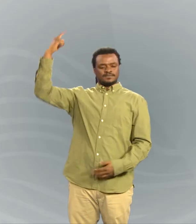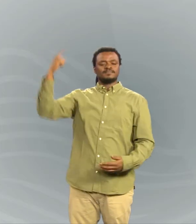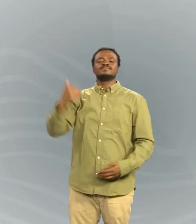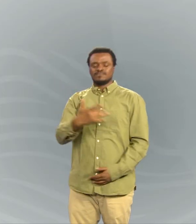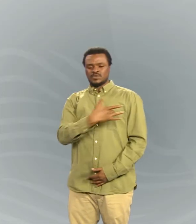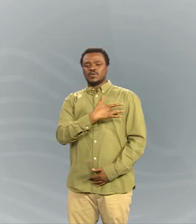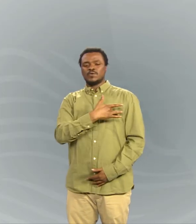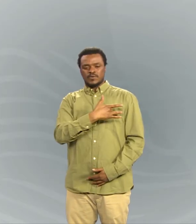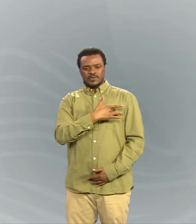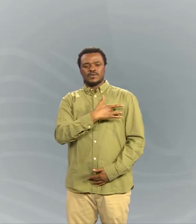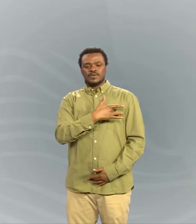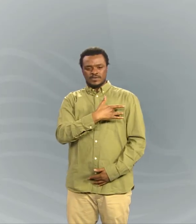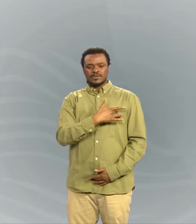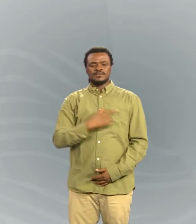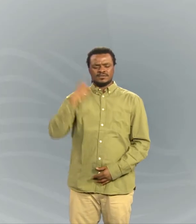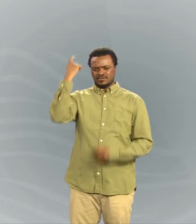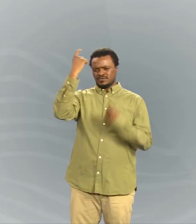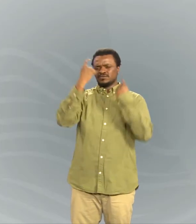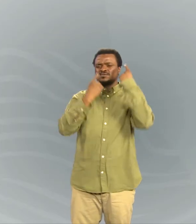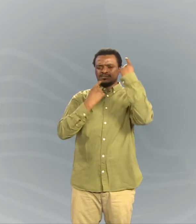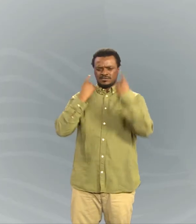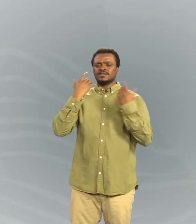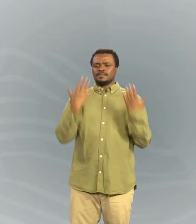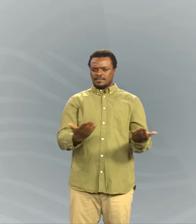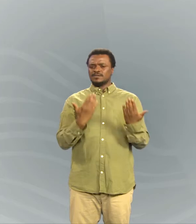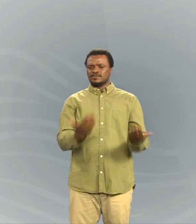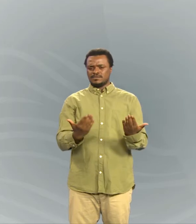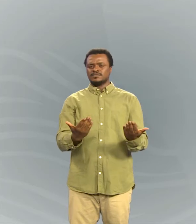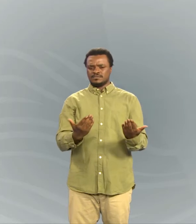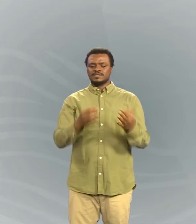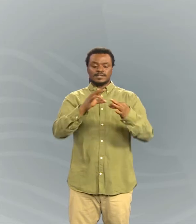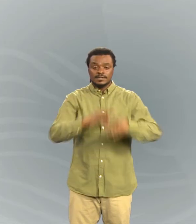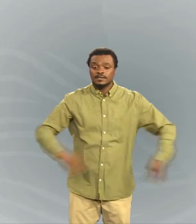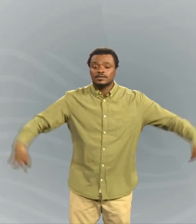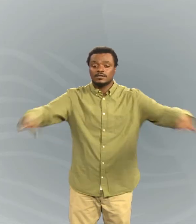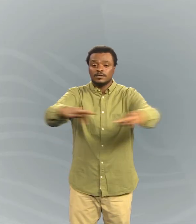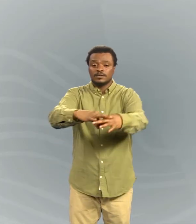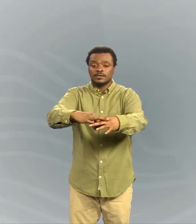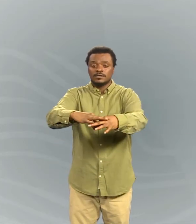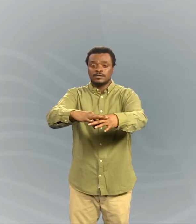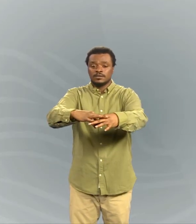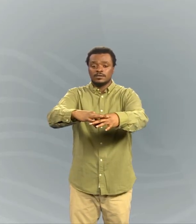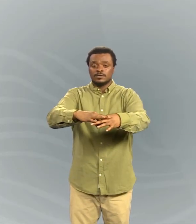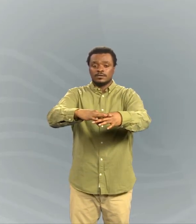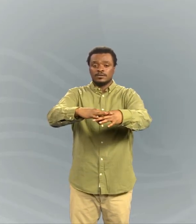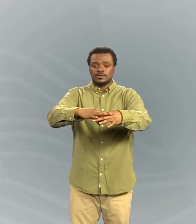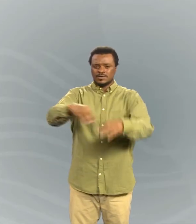Et il dit dans son cœur, « Maintenant, je ne maudirai plus le sol à cause des humains. »